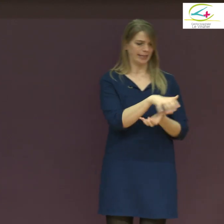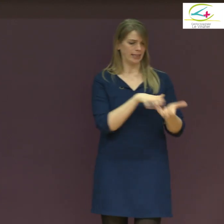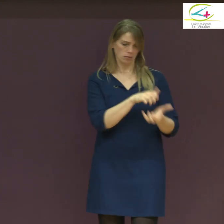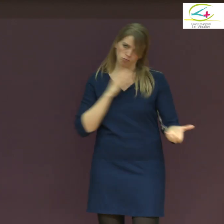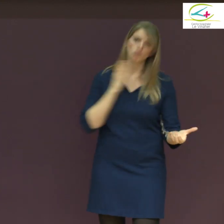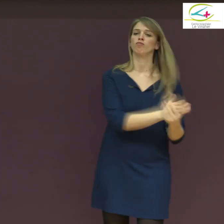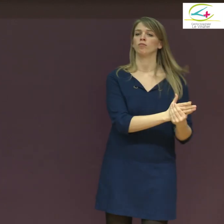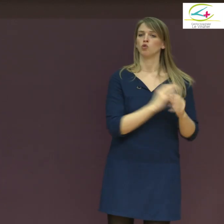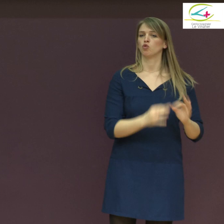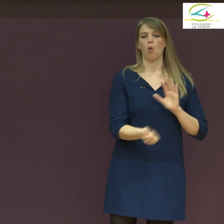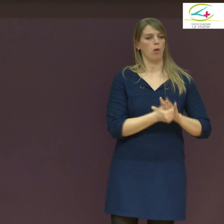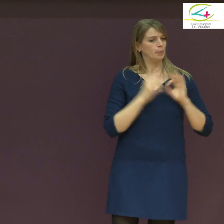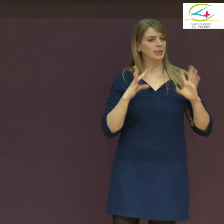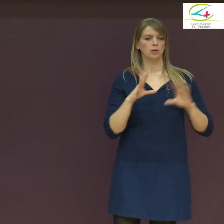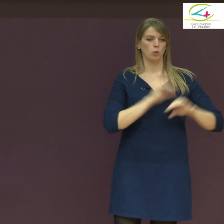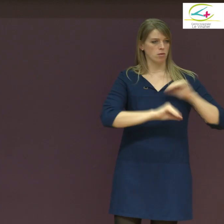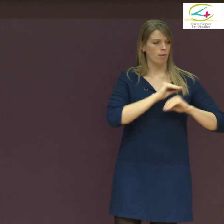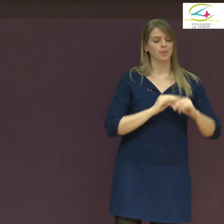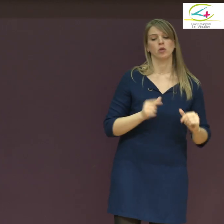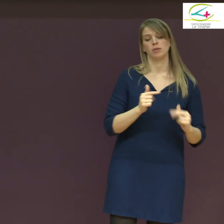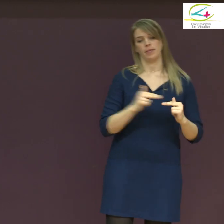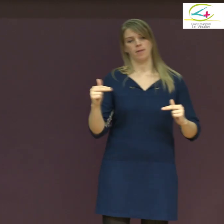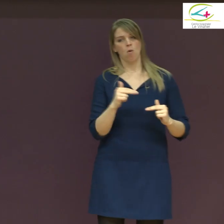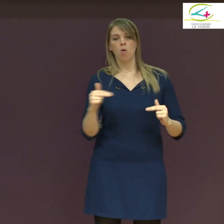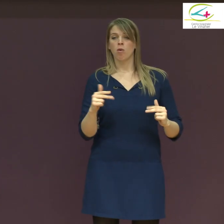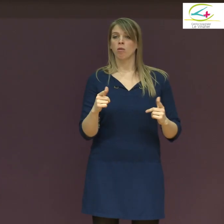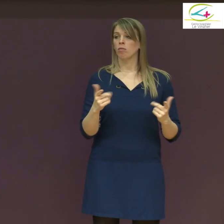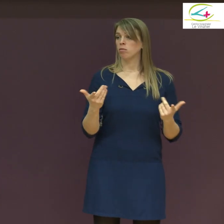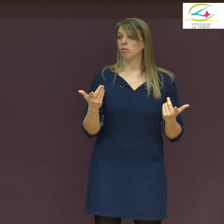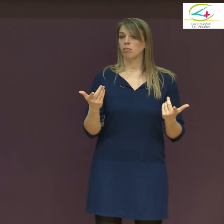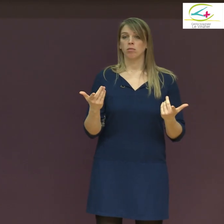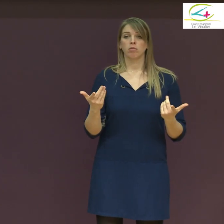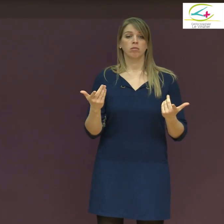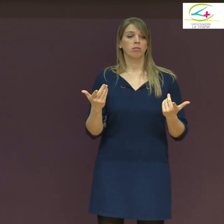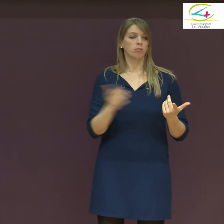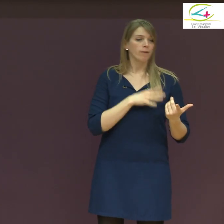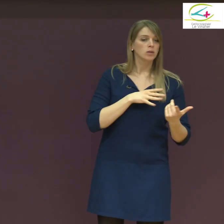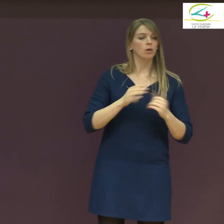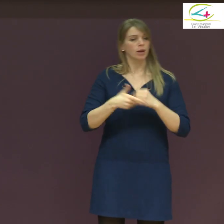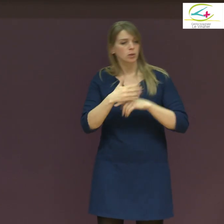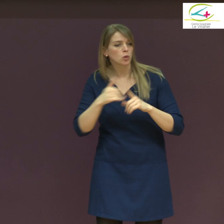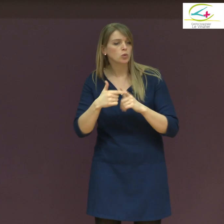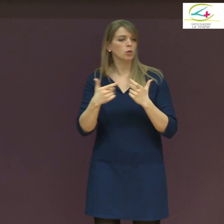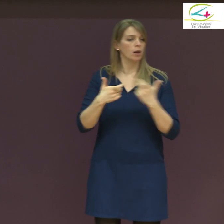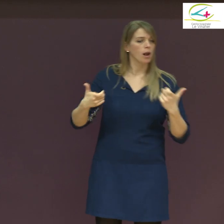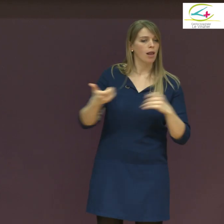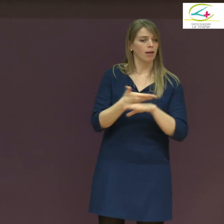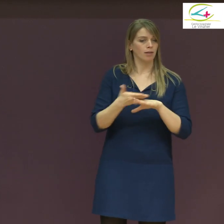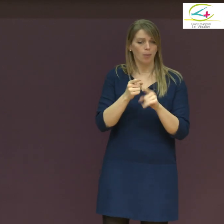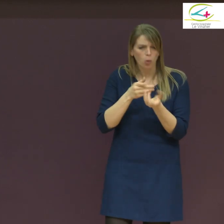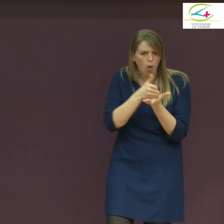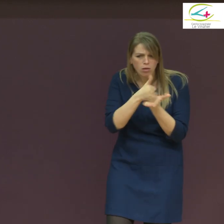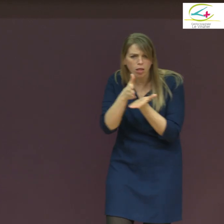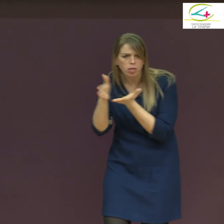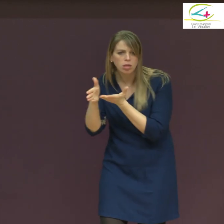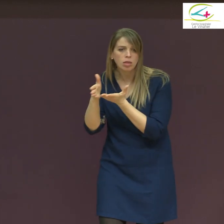un job de soignant. Un palier pour les intervenants de première ligne, qui est le repérage et l'orientation. Hein, orientation vite. Et